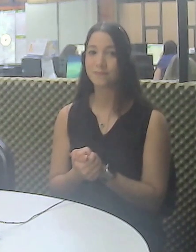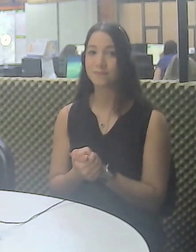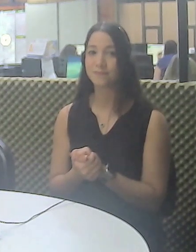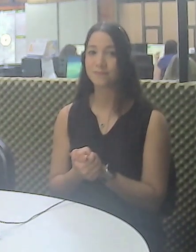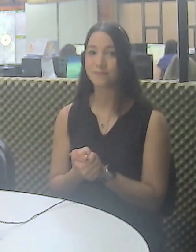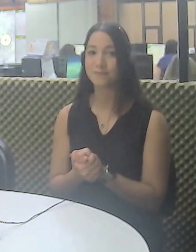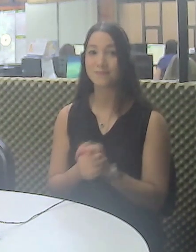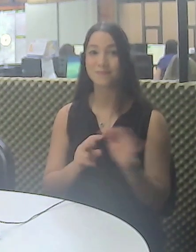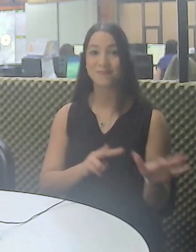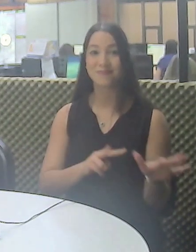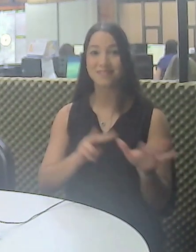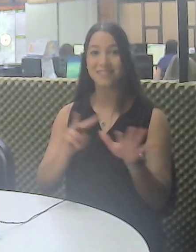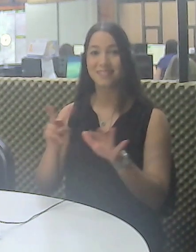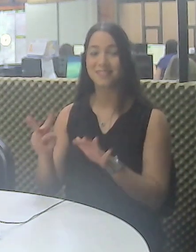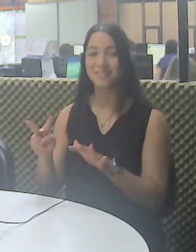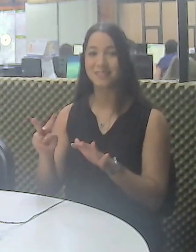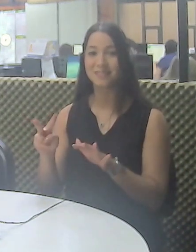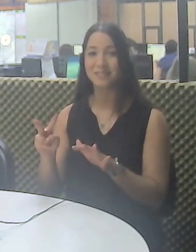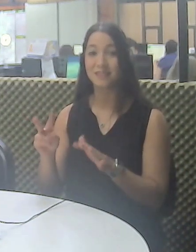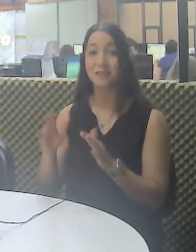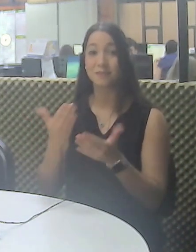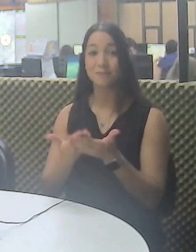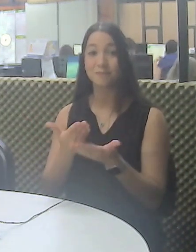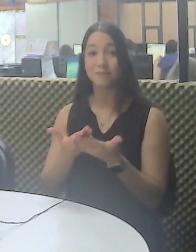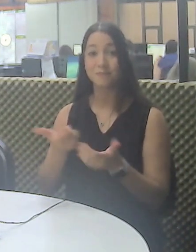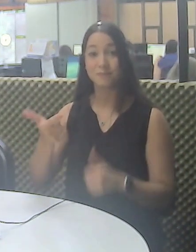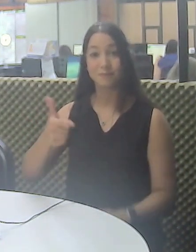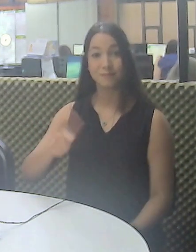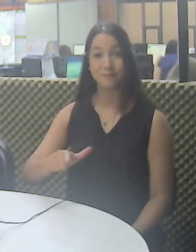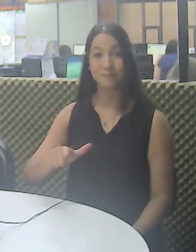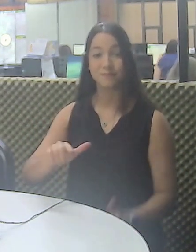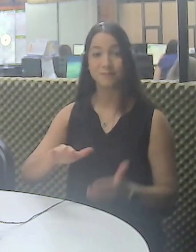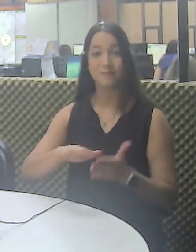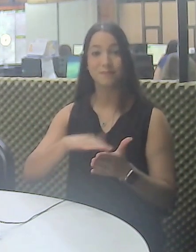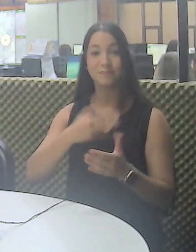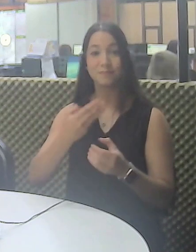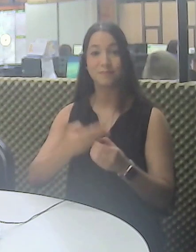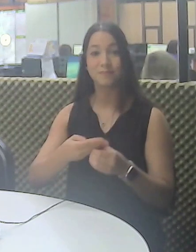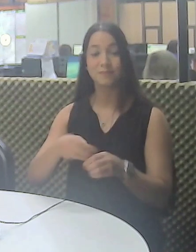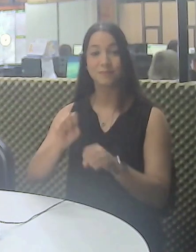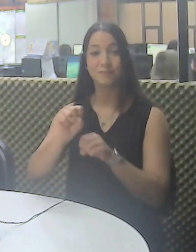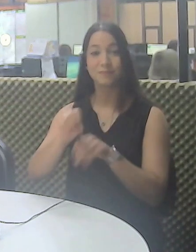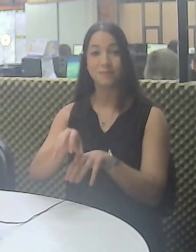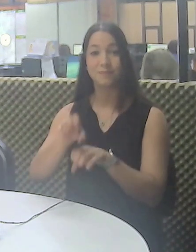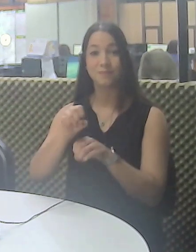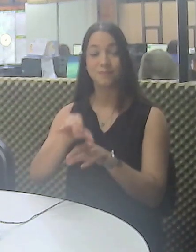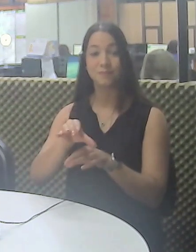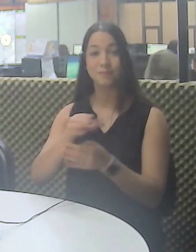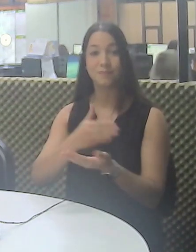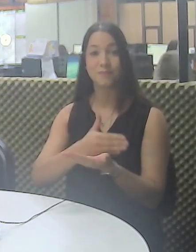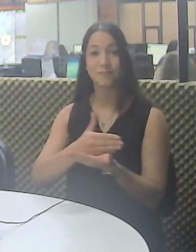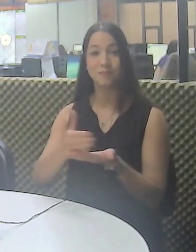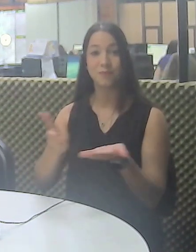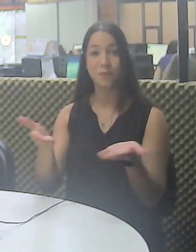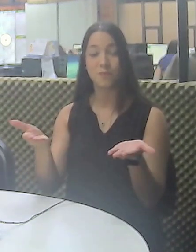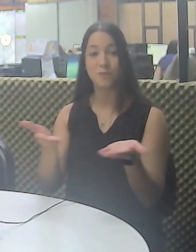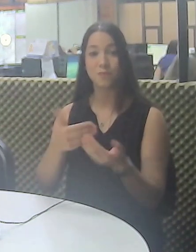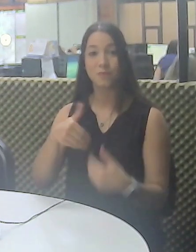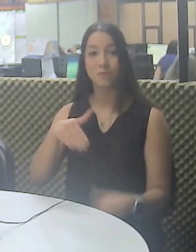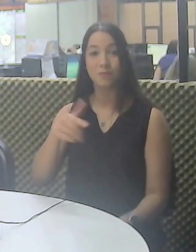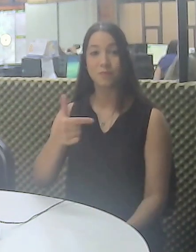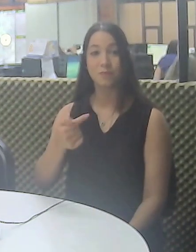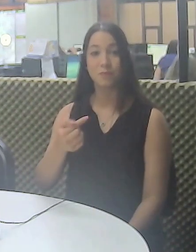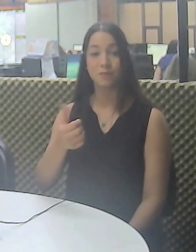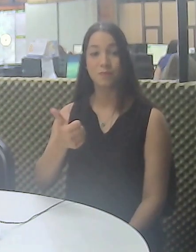A semana começou com volta às aulas. A Secretaria Municipal de Educação recebe a partir de hoje mais de